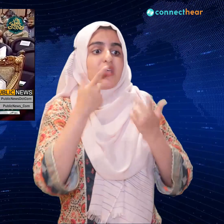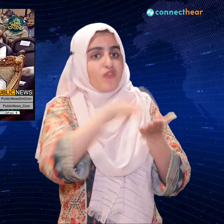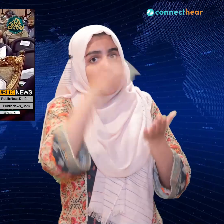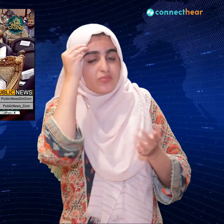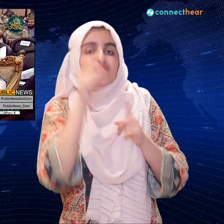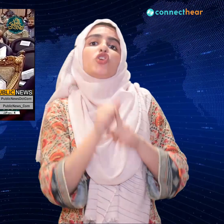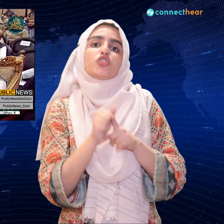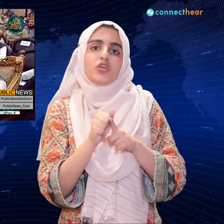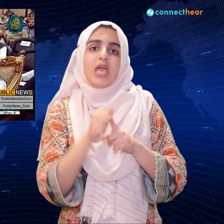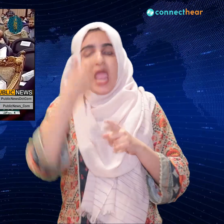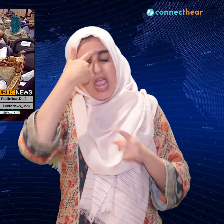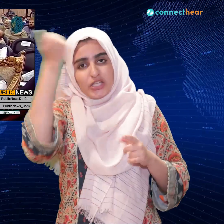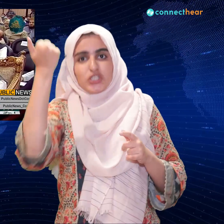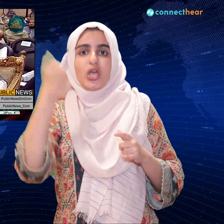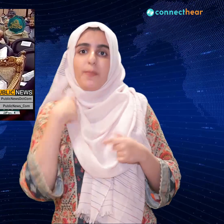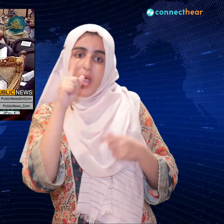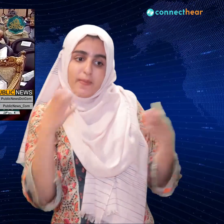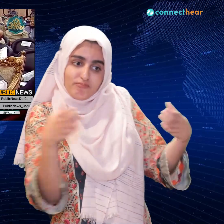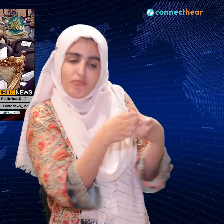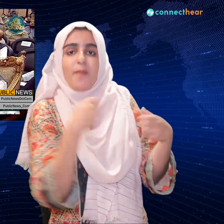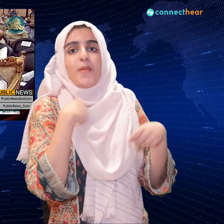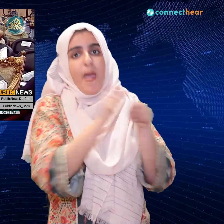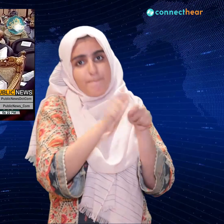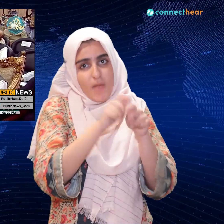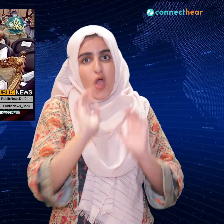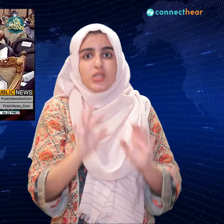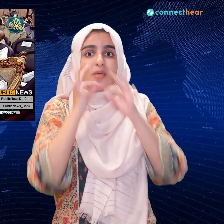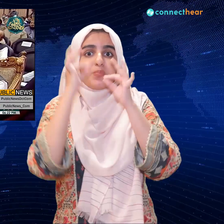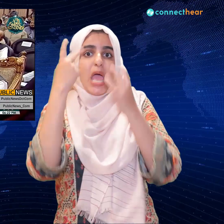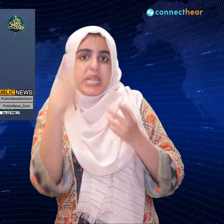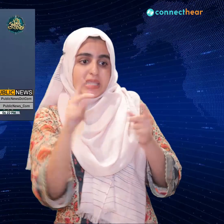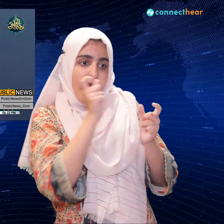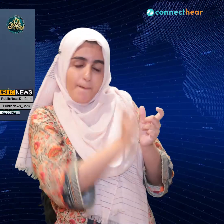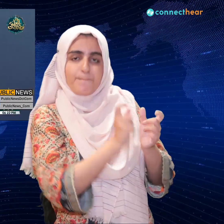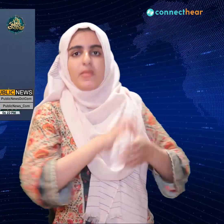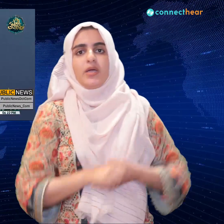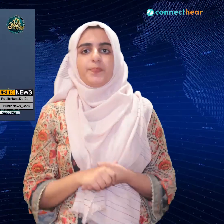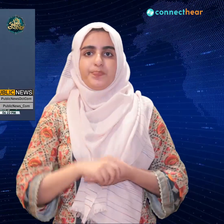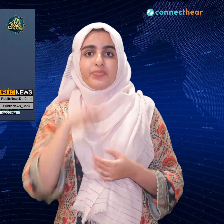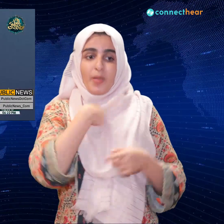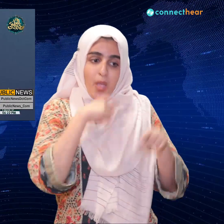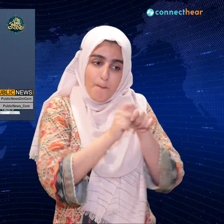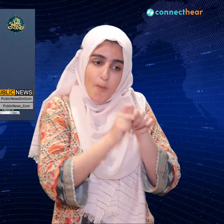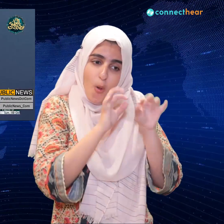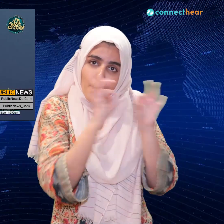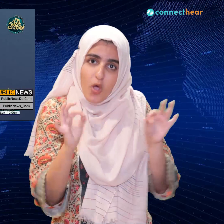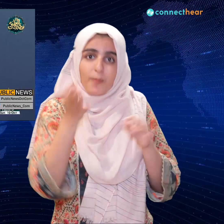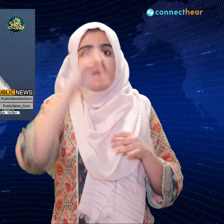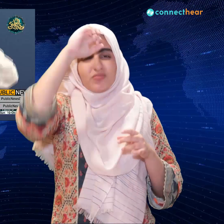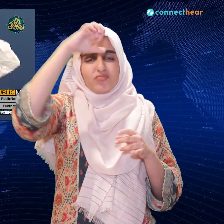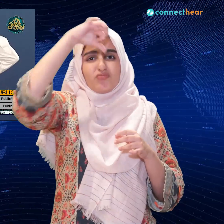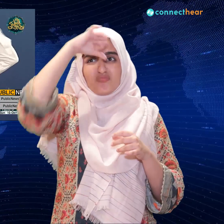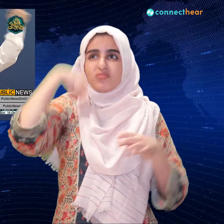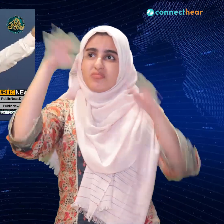کو ہم اب ایک پوری یہ جو رب العالمین اتھارٹی ہے اس کو اب پورا اسٹیبلش کریں گے. اس میں اسکالرز ہوں